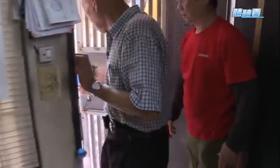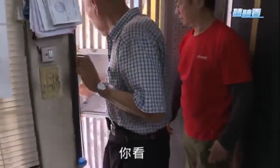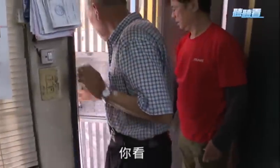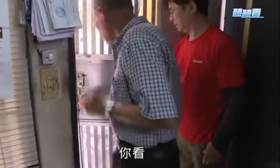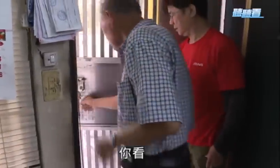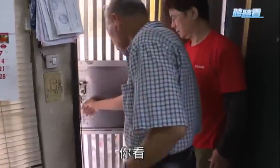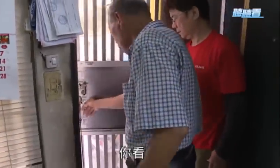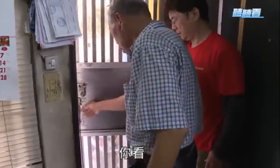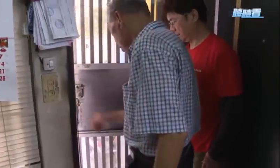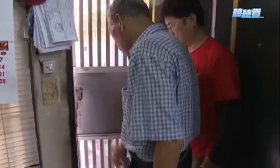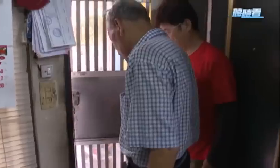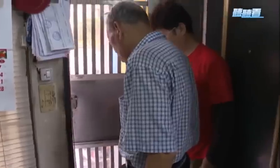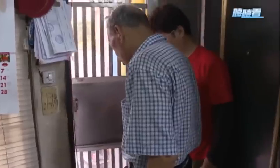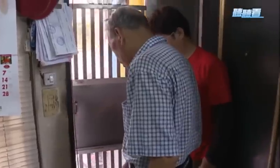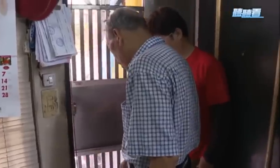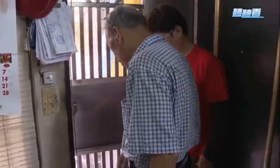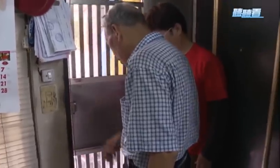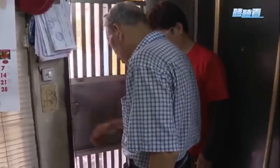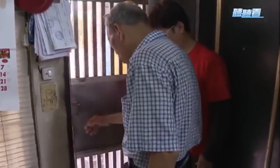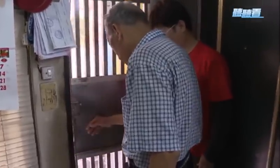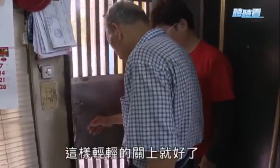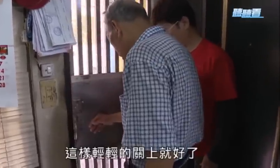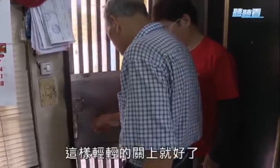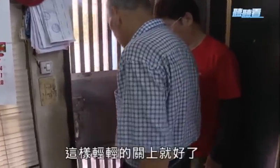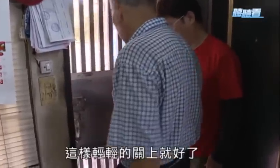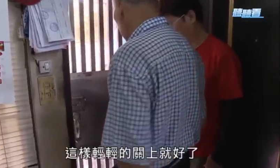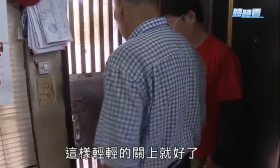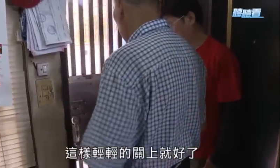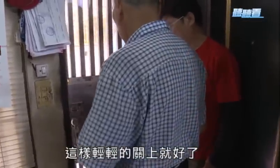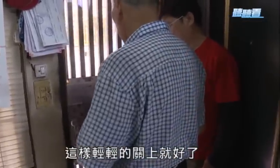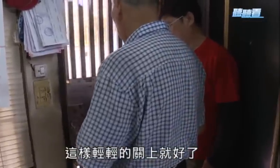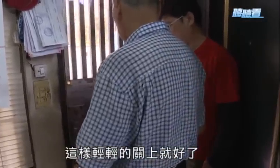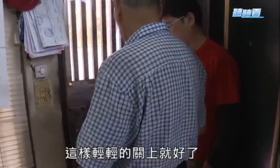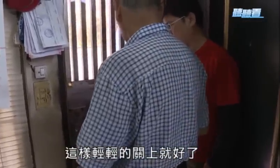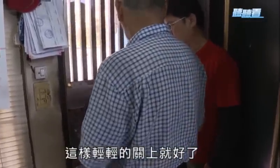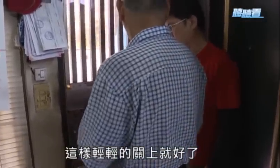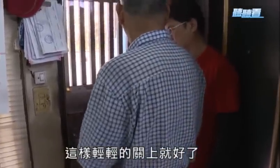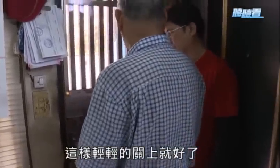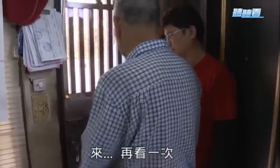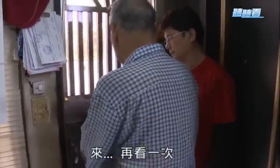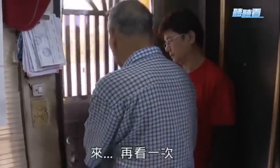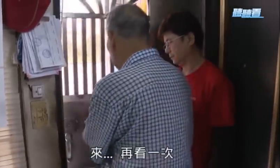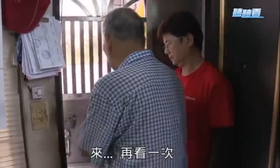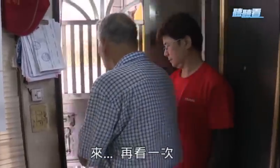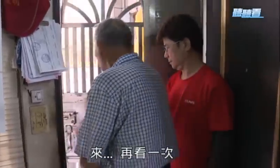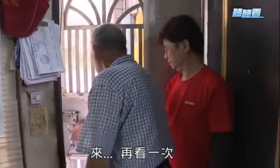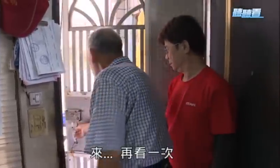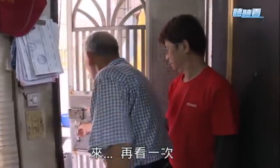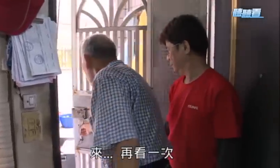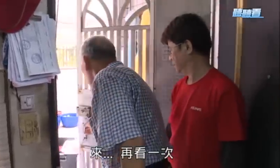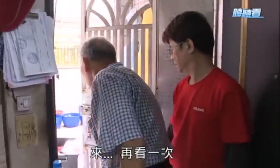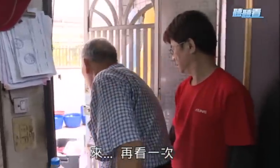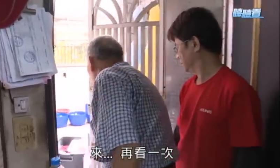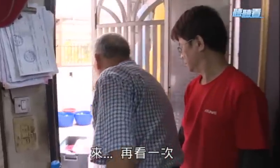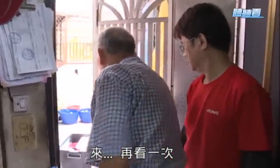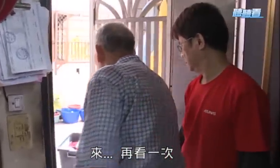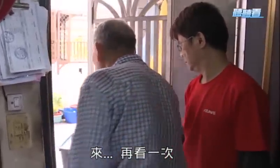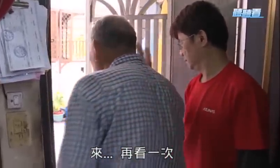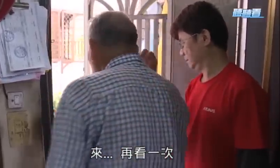你看啊，哎，这样轻轻的关上就好了。来来。 再看一次啊。哎，就这